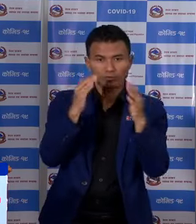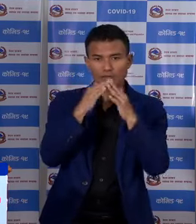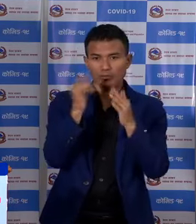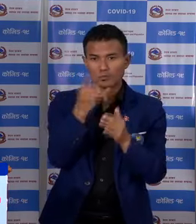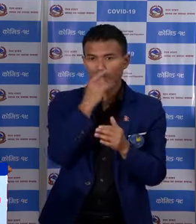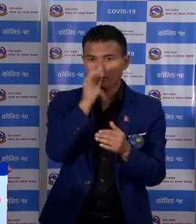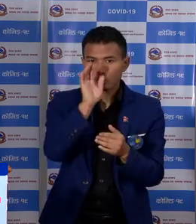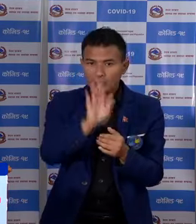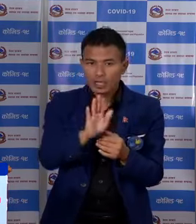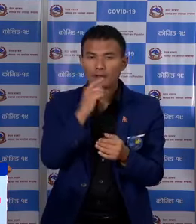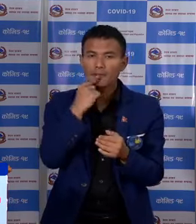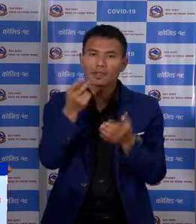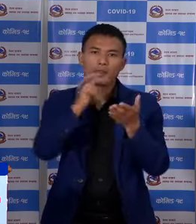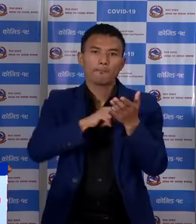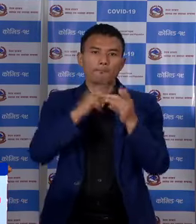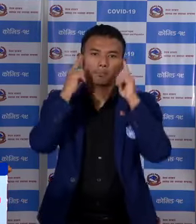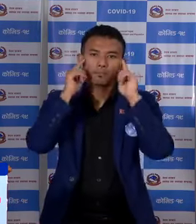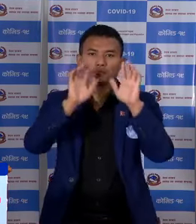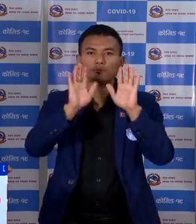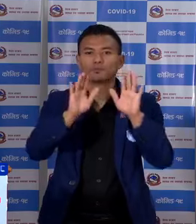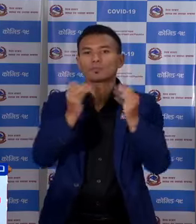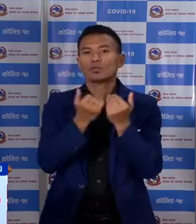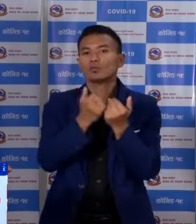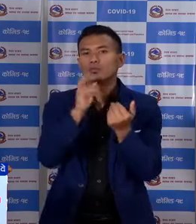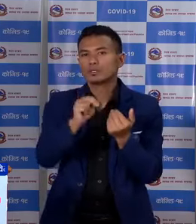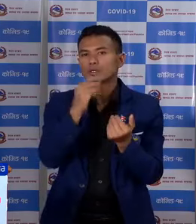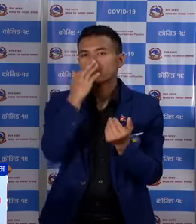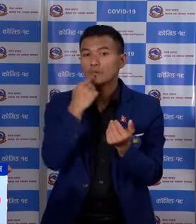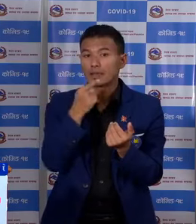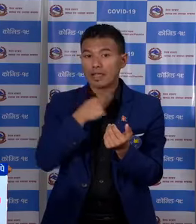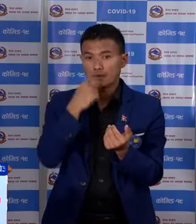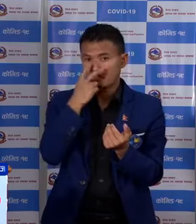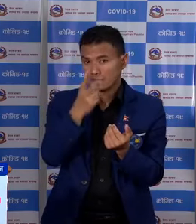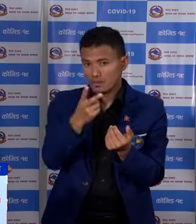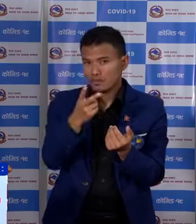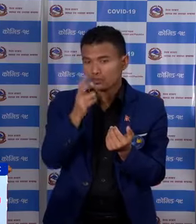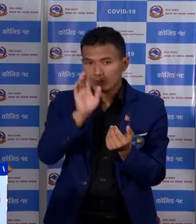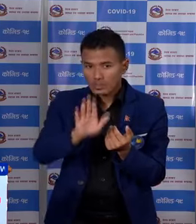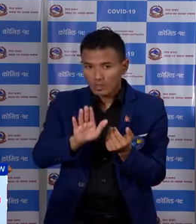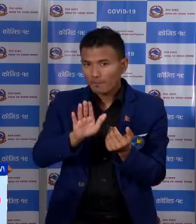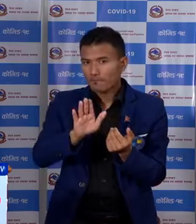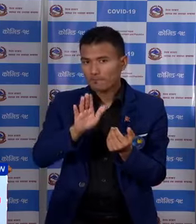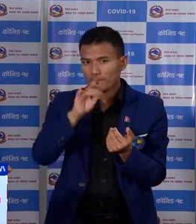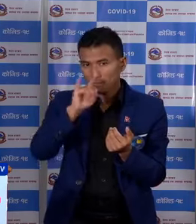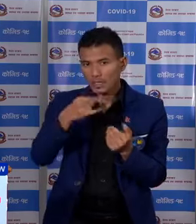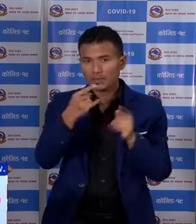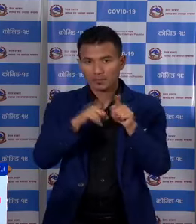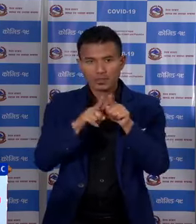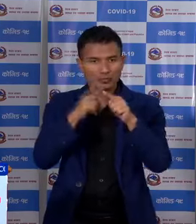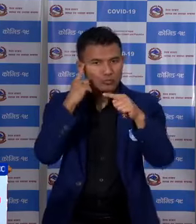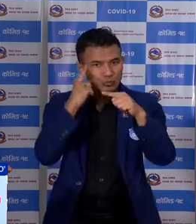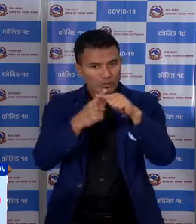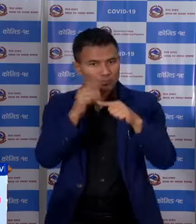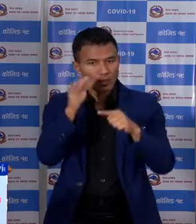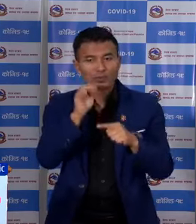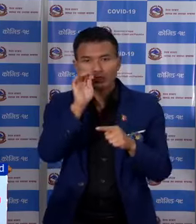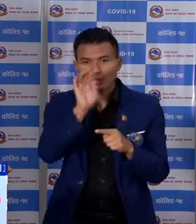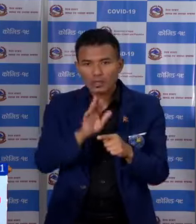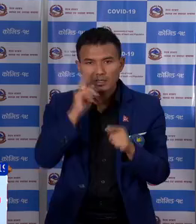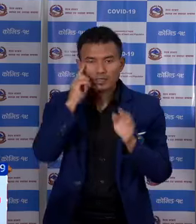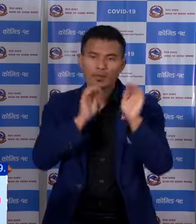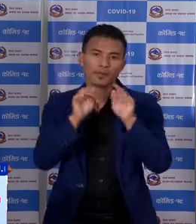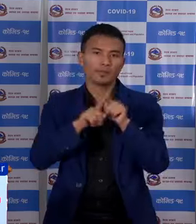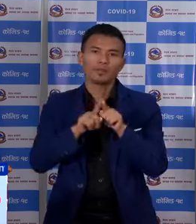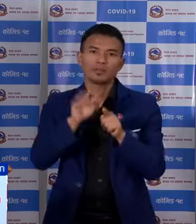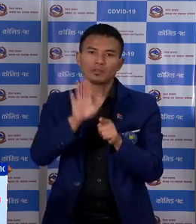वहारू पनी थप सजक्ता अपनाउनुने पर्नेऊंच, आमी ले देखी रहे का छाूं, फेरी पनी पोजीटिव आउन सकने संभावना